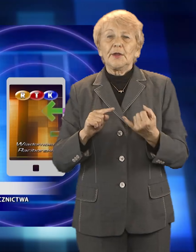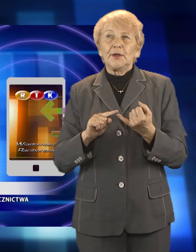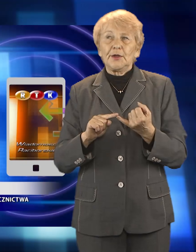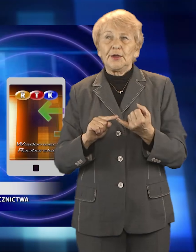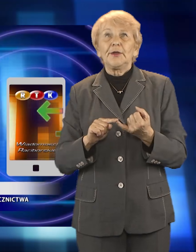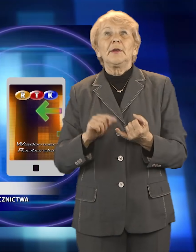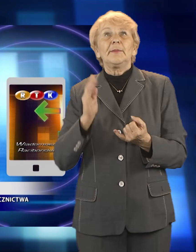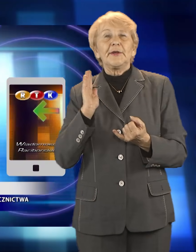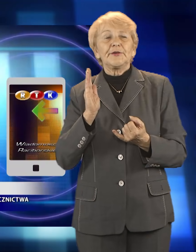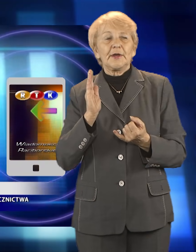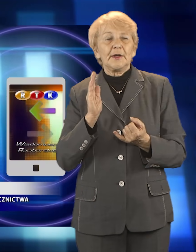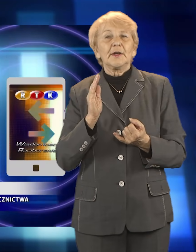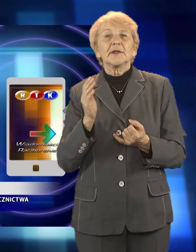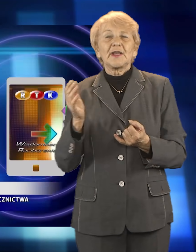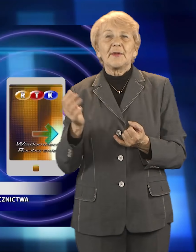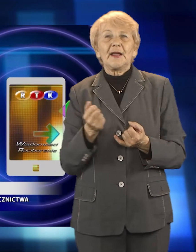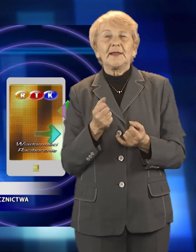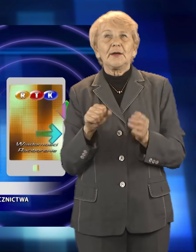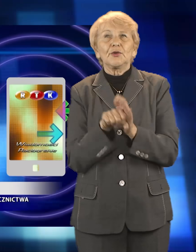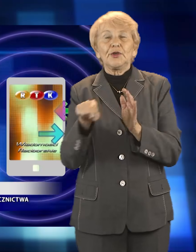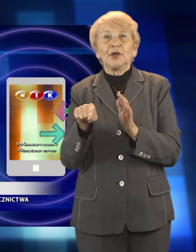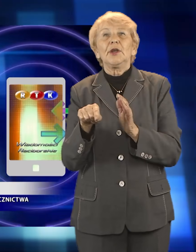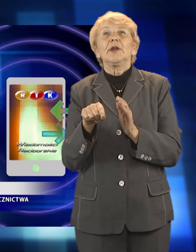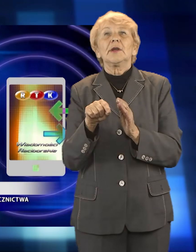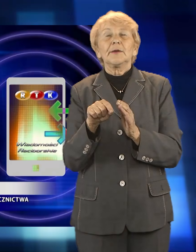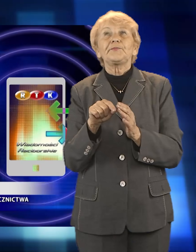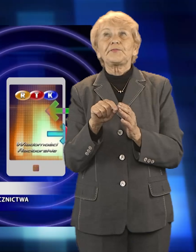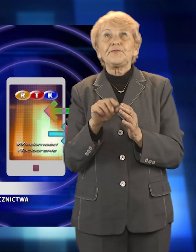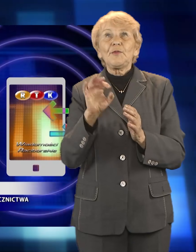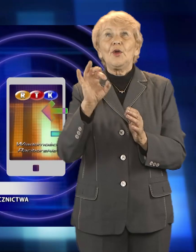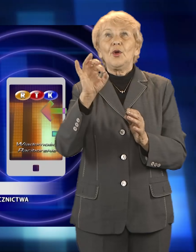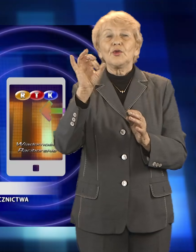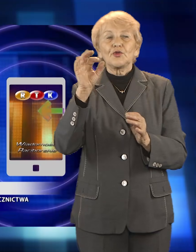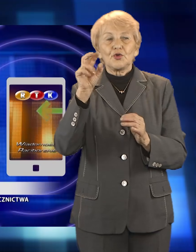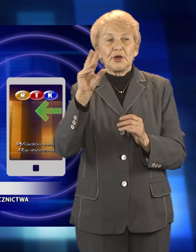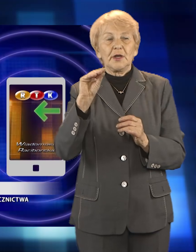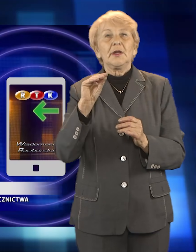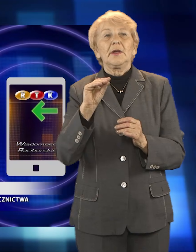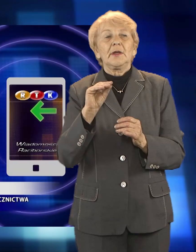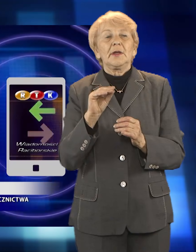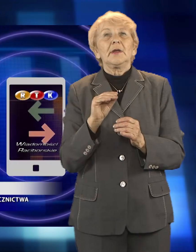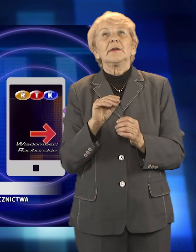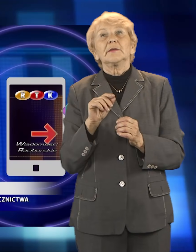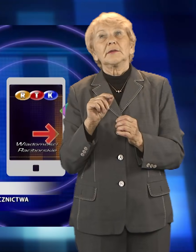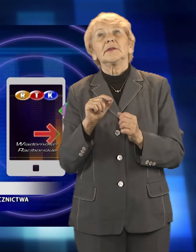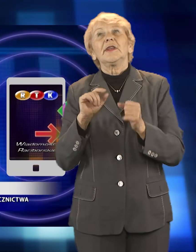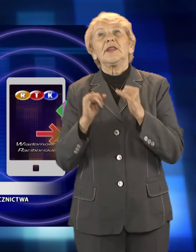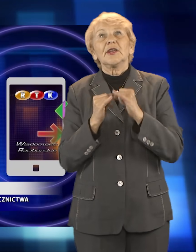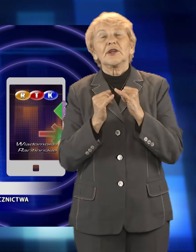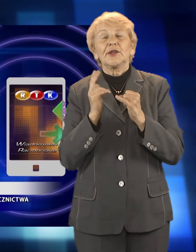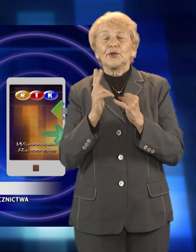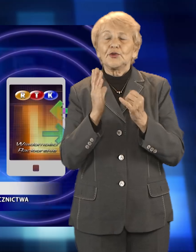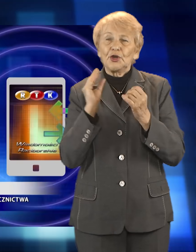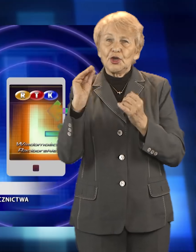już mogę powiedzieć że osoby spełniają kryterium kwalifikacyjne i około planujemy trzynastego maja